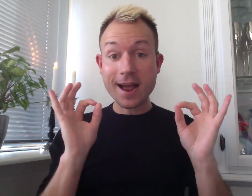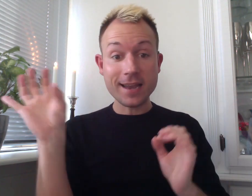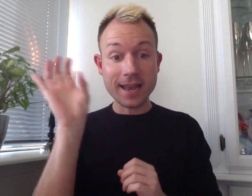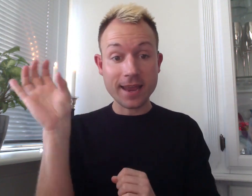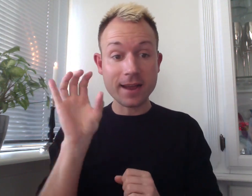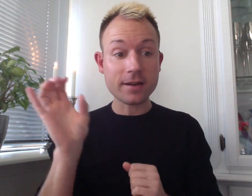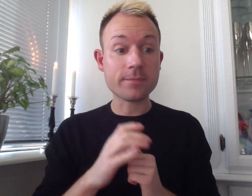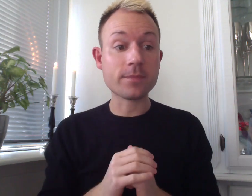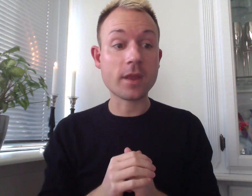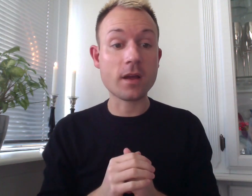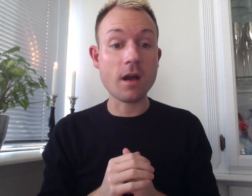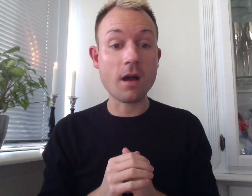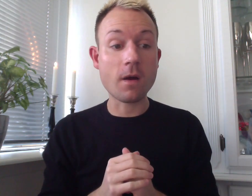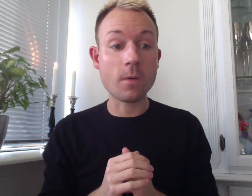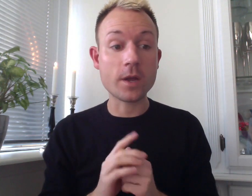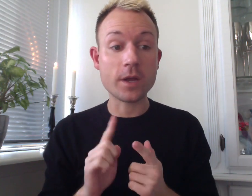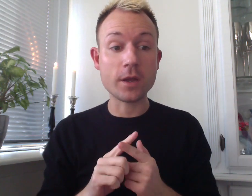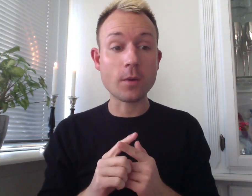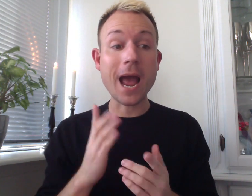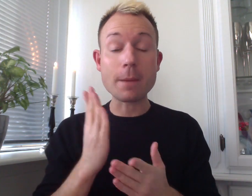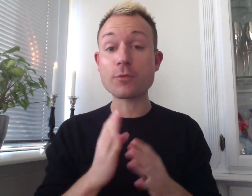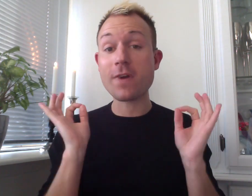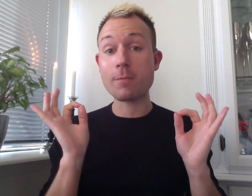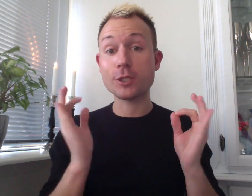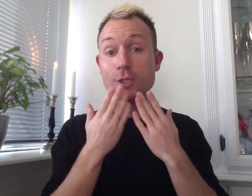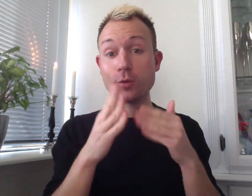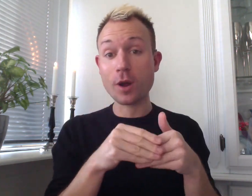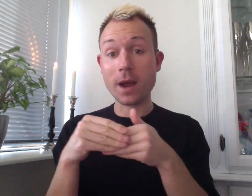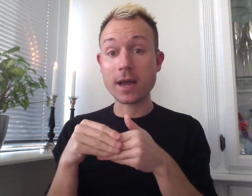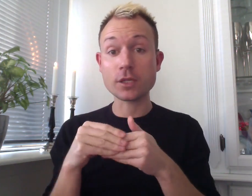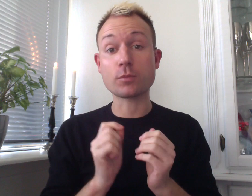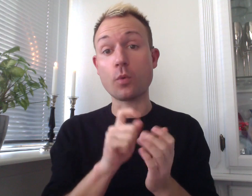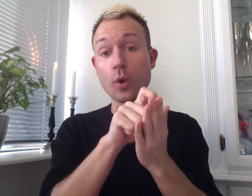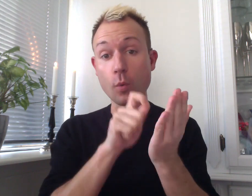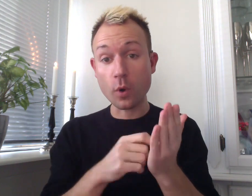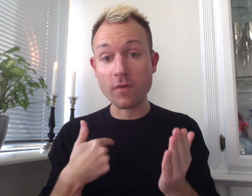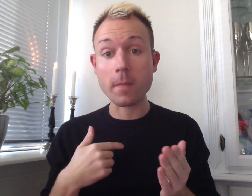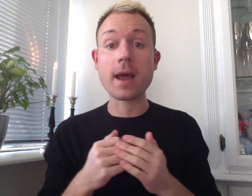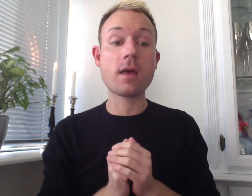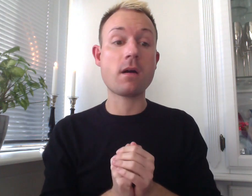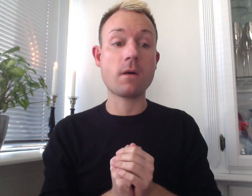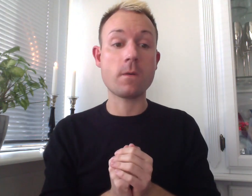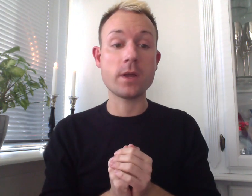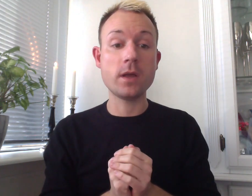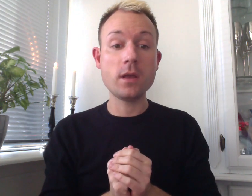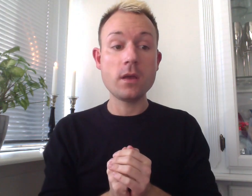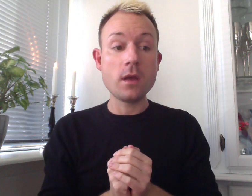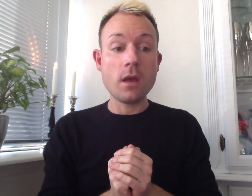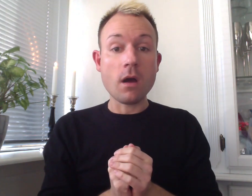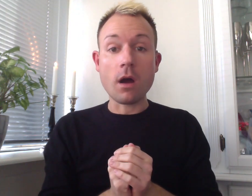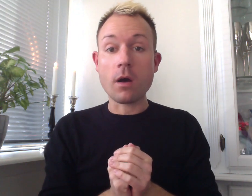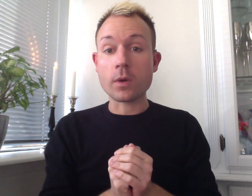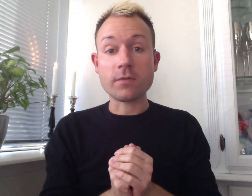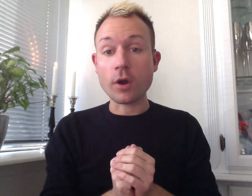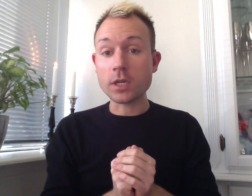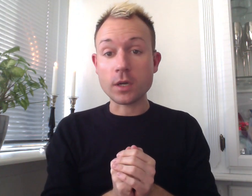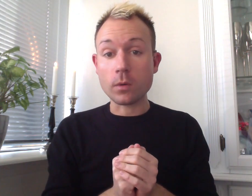herlige lærere og nogle abelfabelige studiekammerater, som tog noter for meget, og det var også nogle